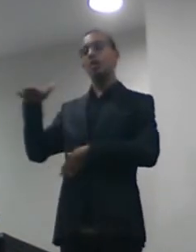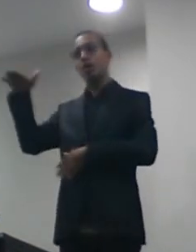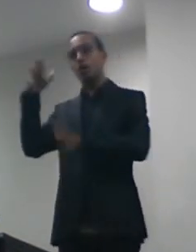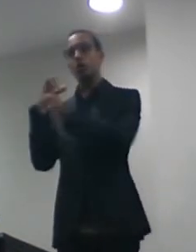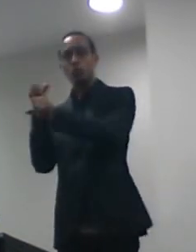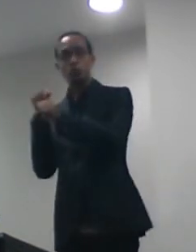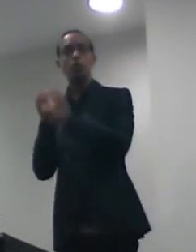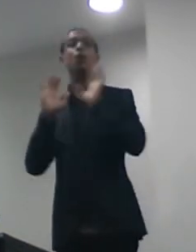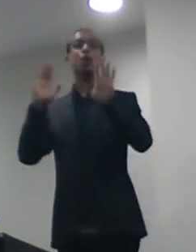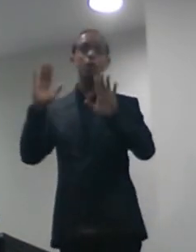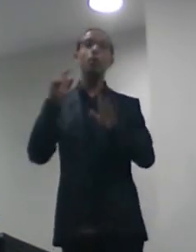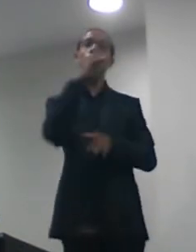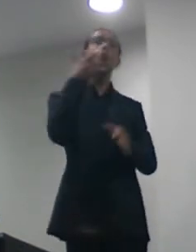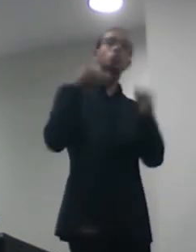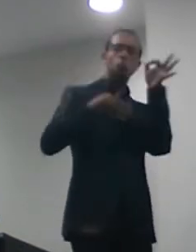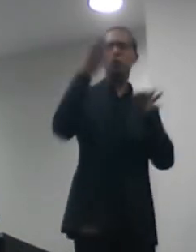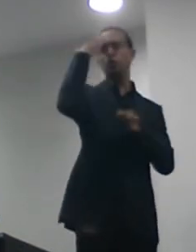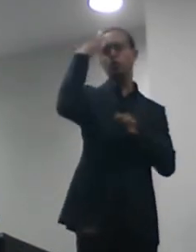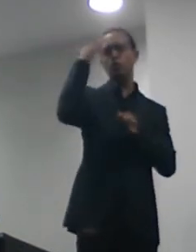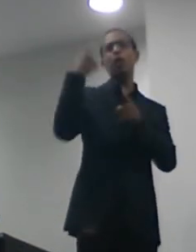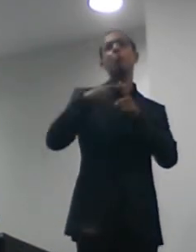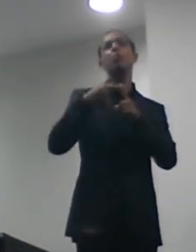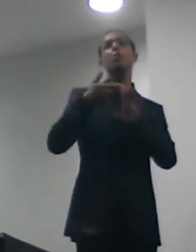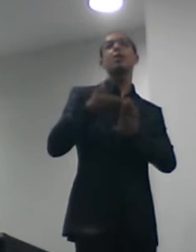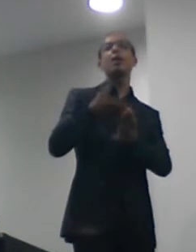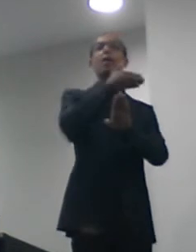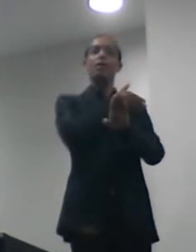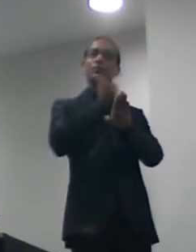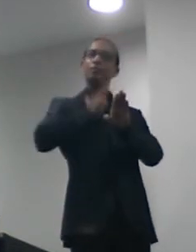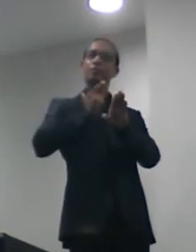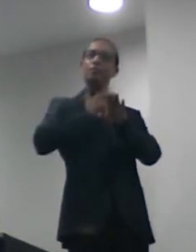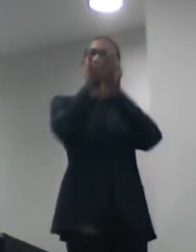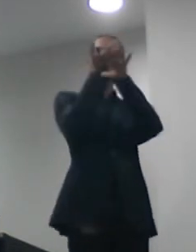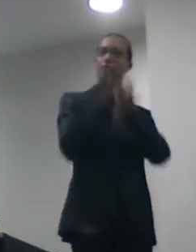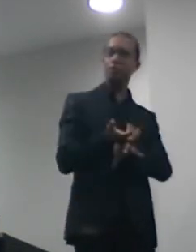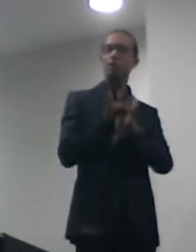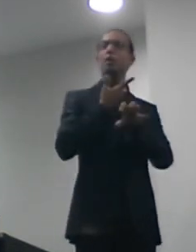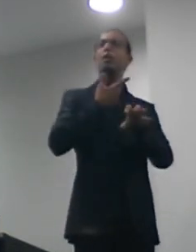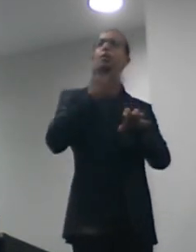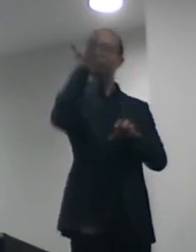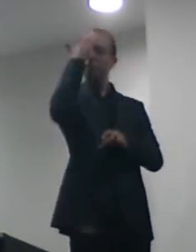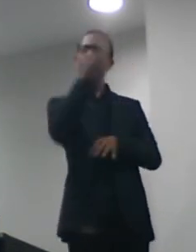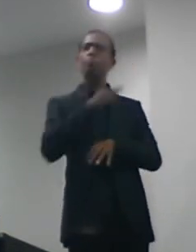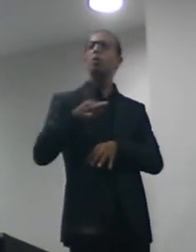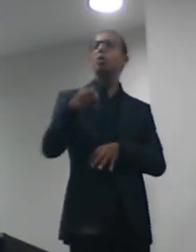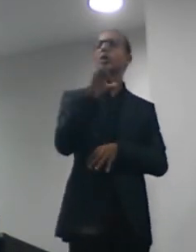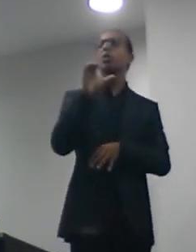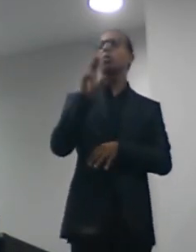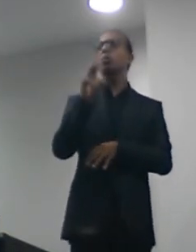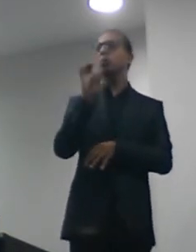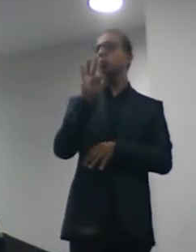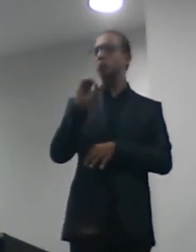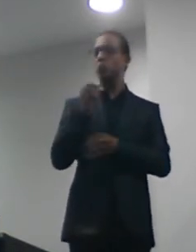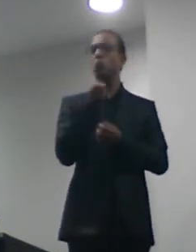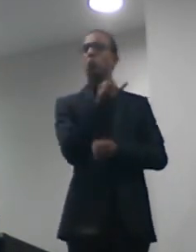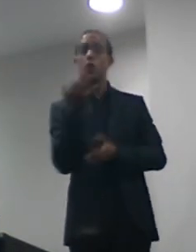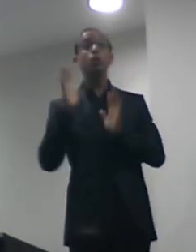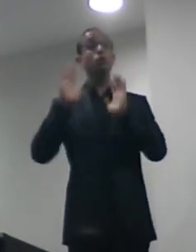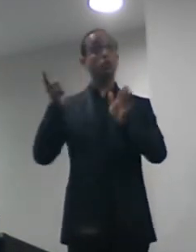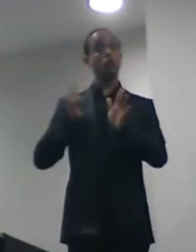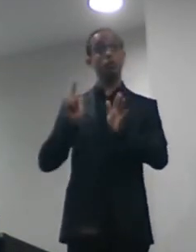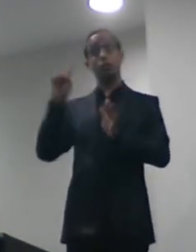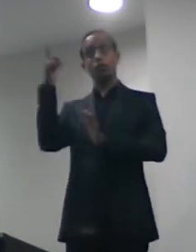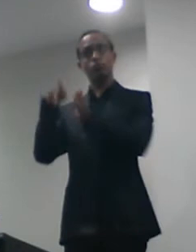juiz ele tem uma certa noção do que pode ser feito, porque tem cadeira na universidade que vai falar mais ou menos de algumas custas. Então já existe um perito,